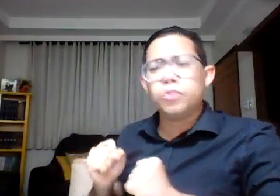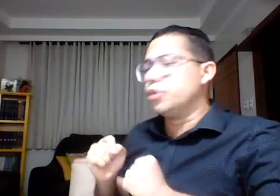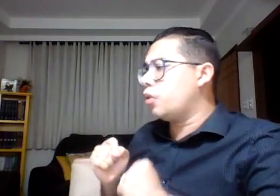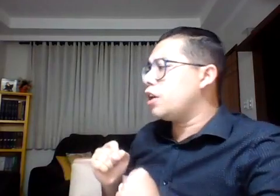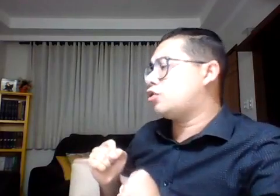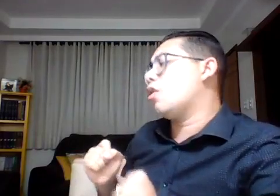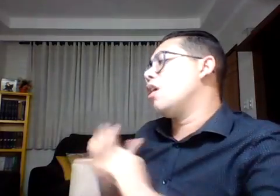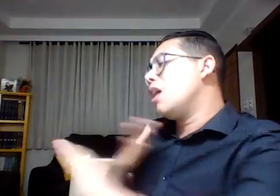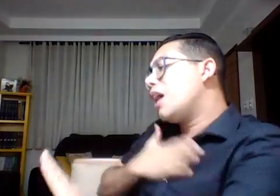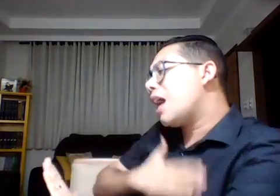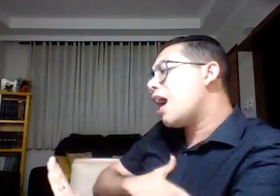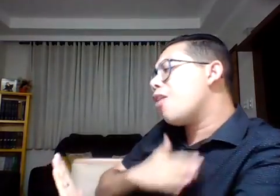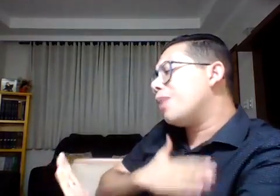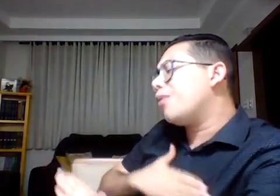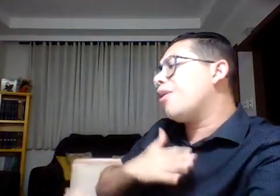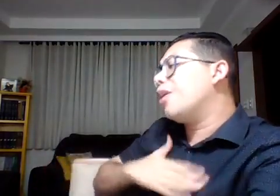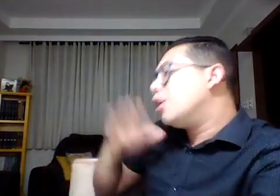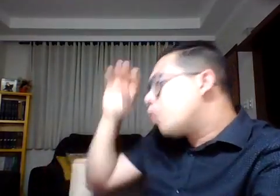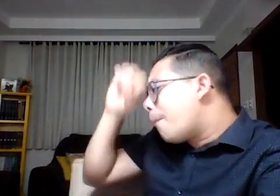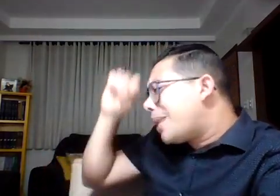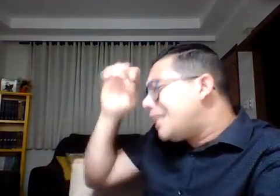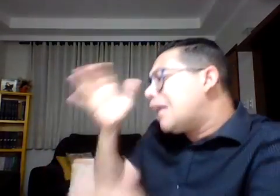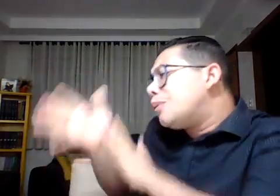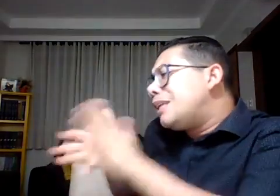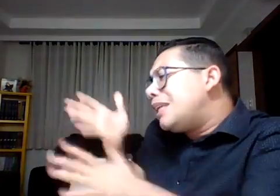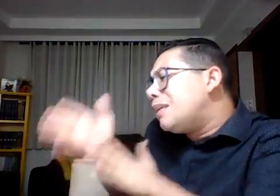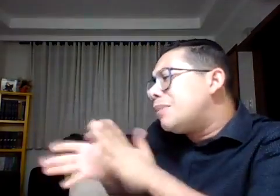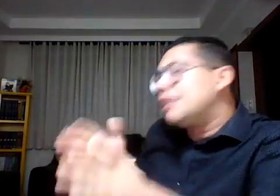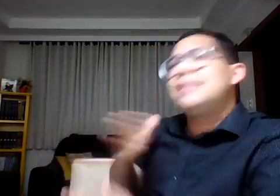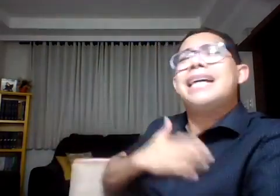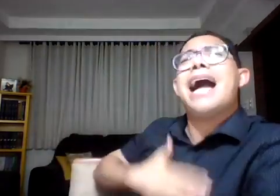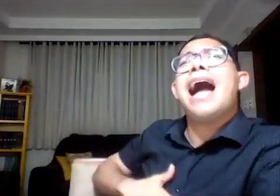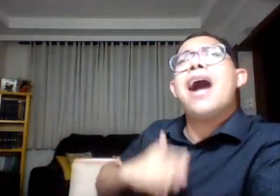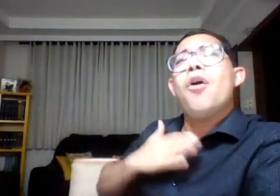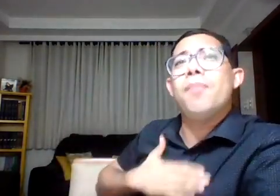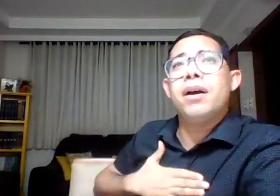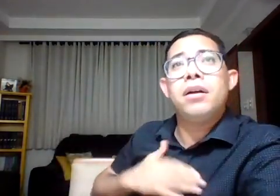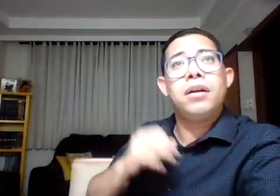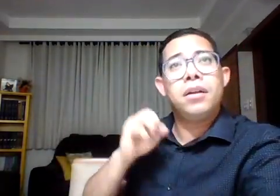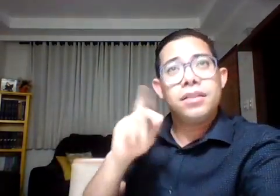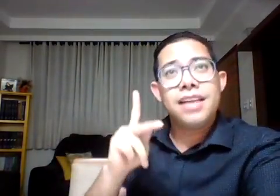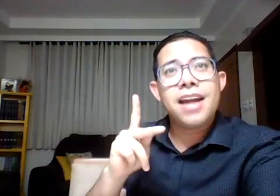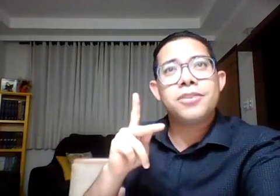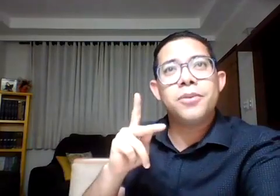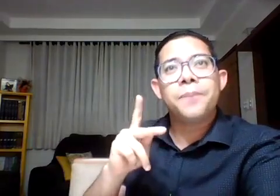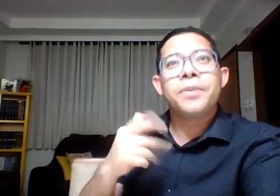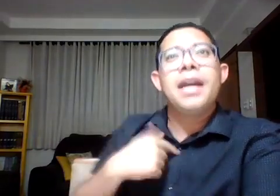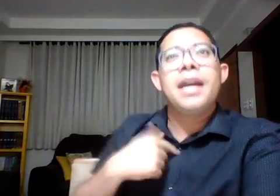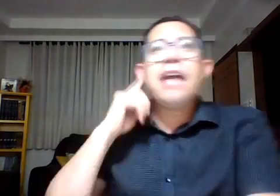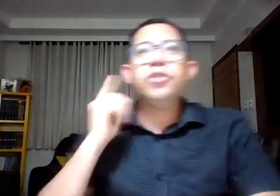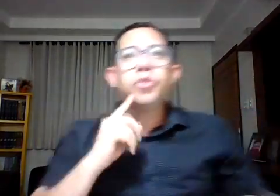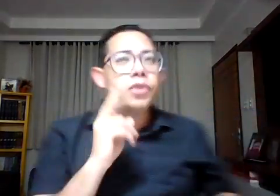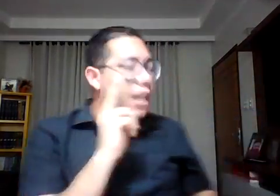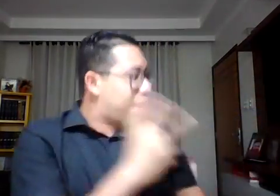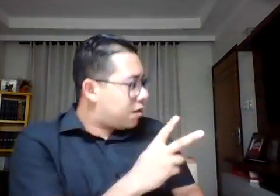olha só, calma, estou aprendendo Libras, calma, certo? E aí o surdo, ele vai